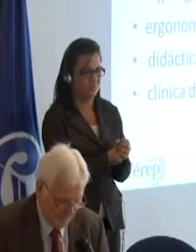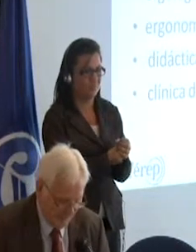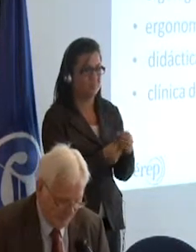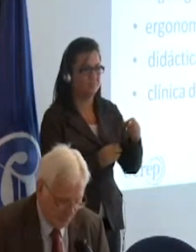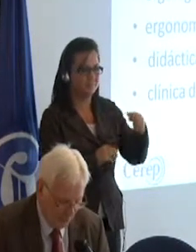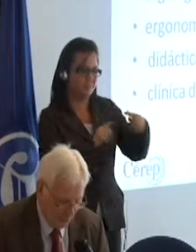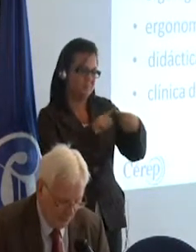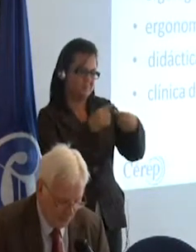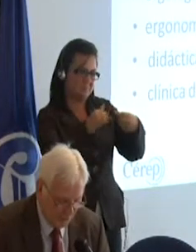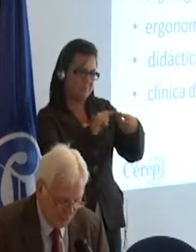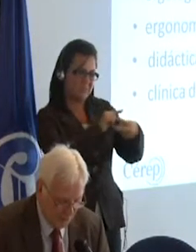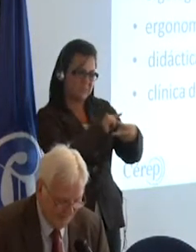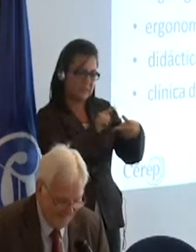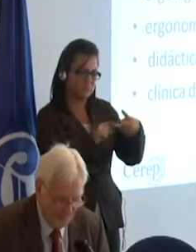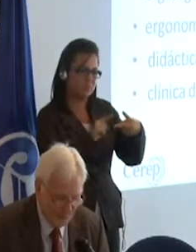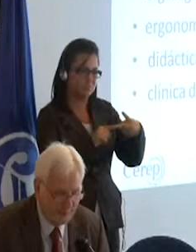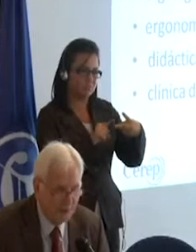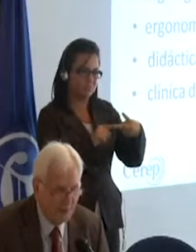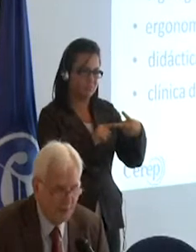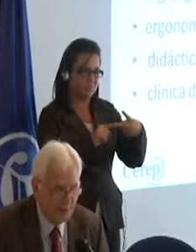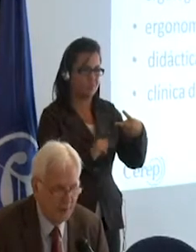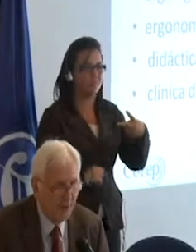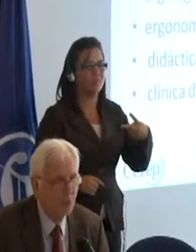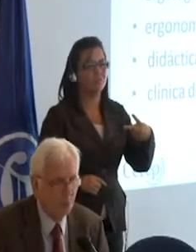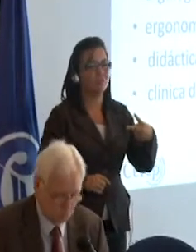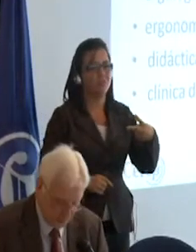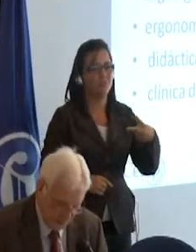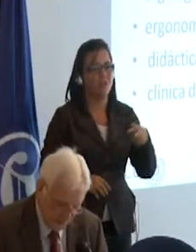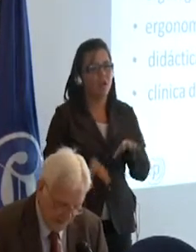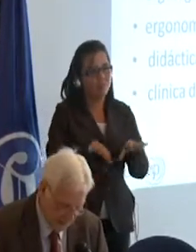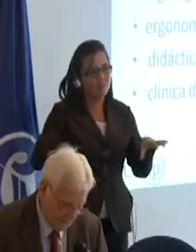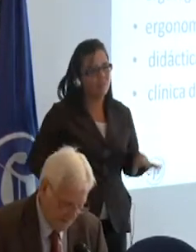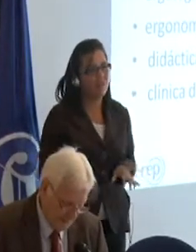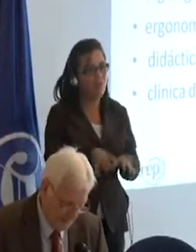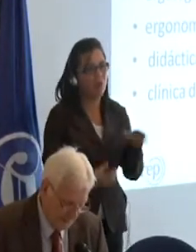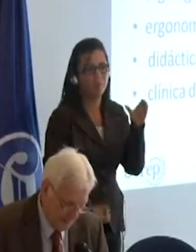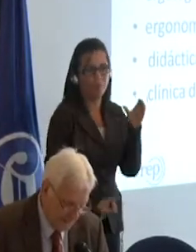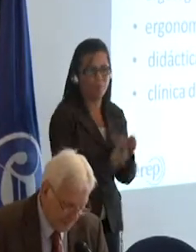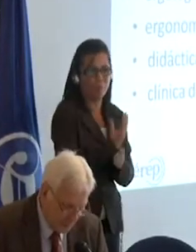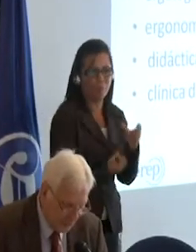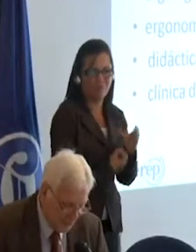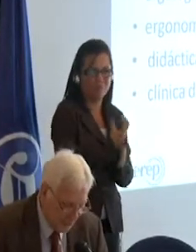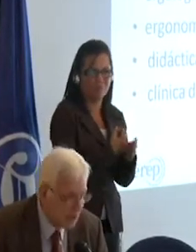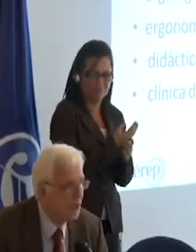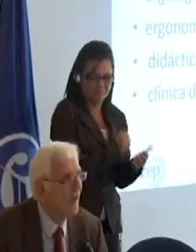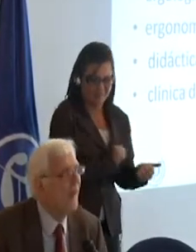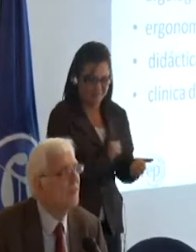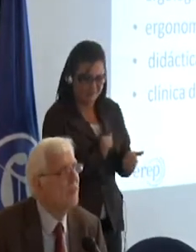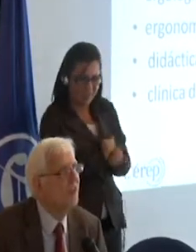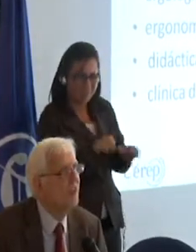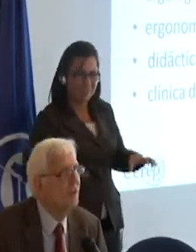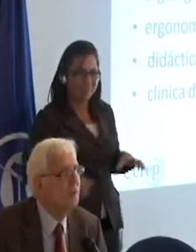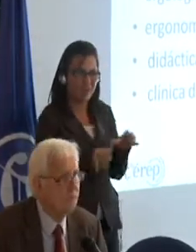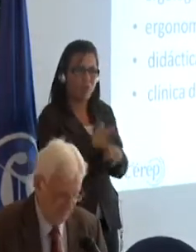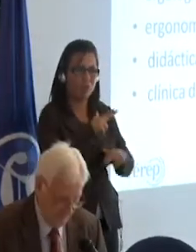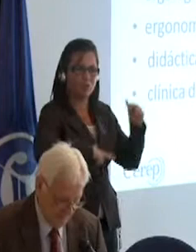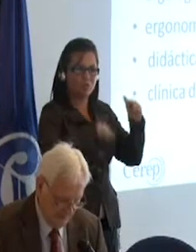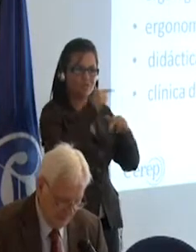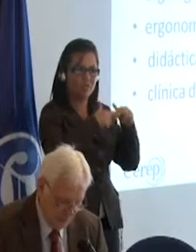Segunda pregunta, una gran pregunta: ¿la actividad productiva acaso se acompaña de una actividad constructiva?